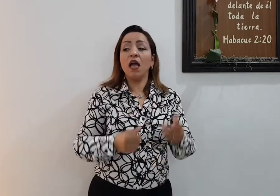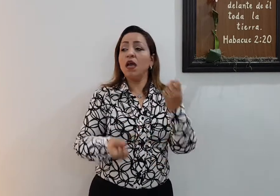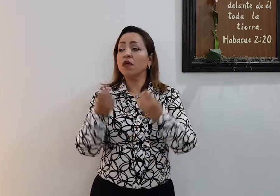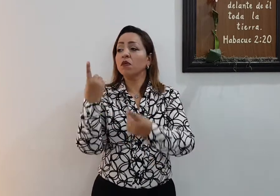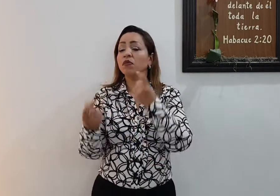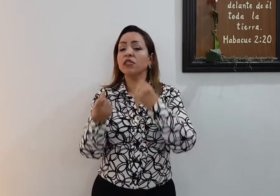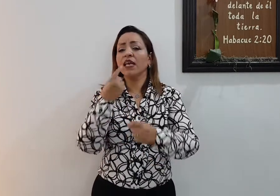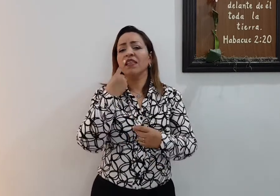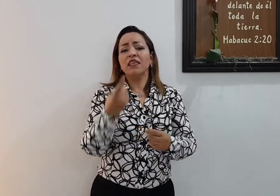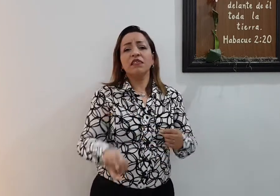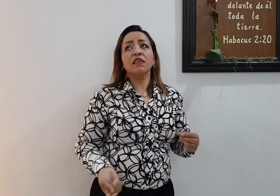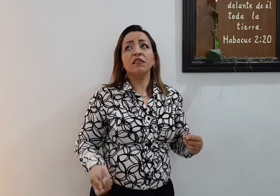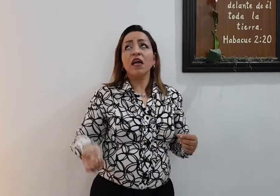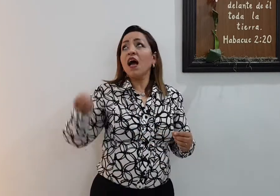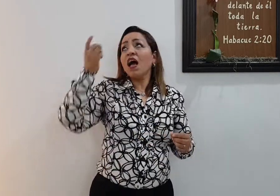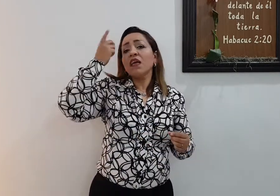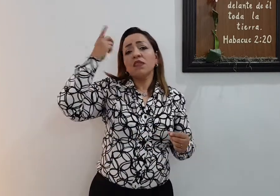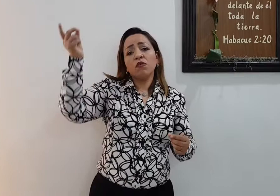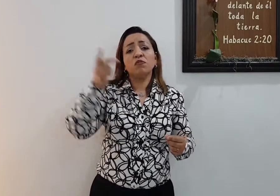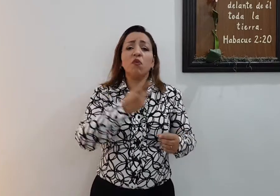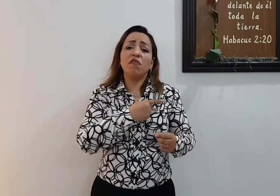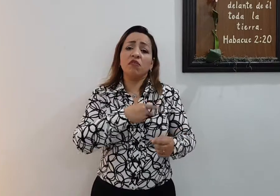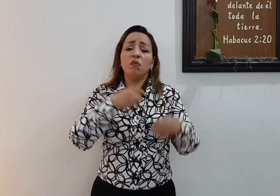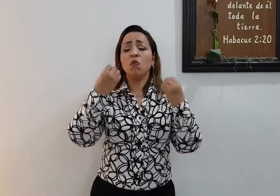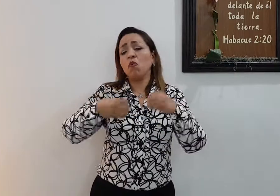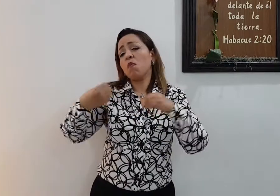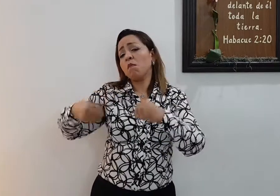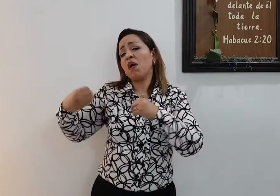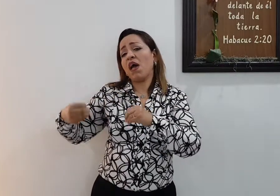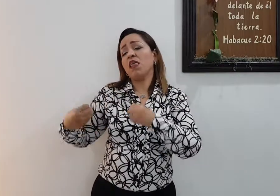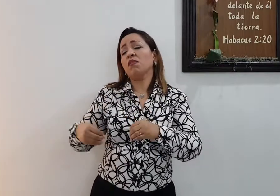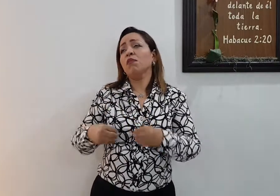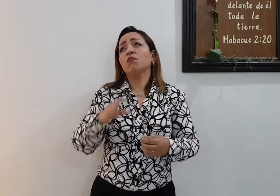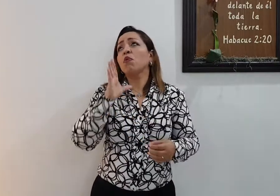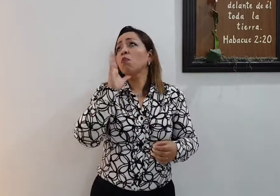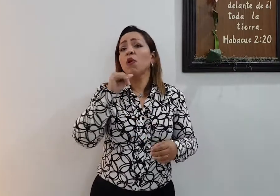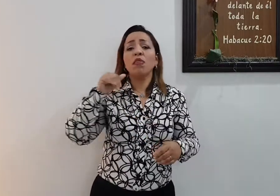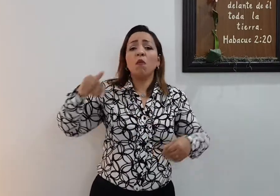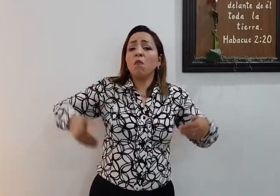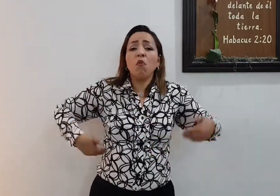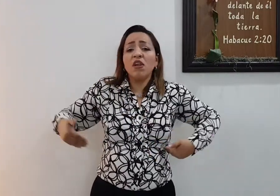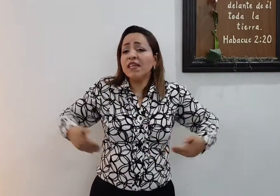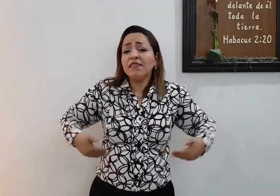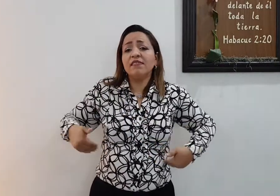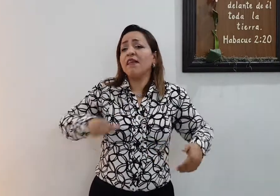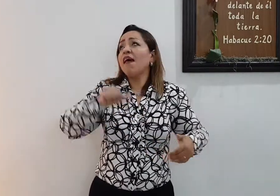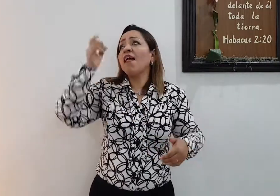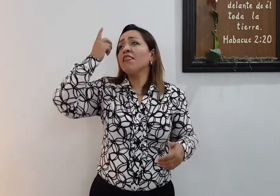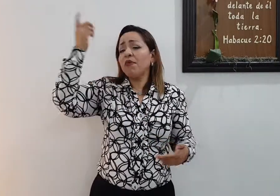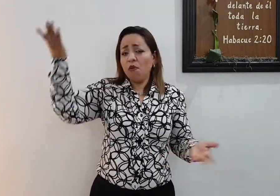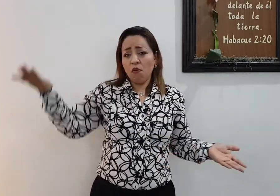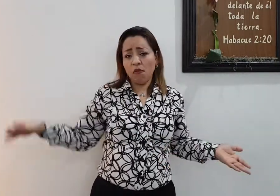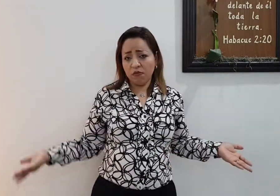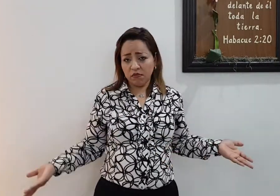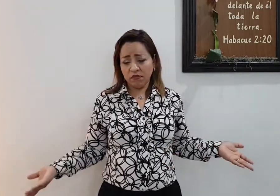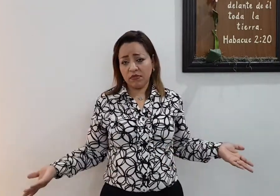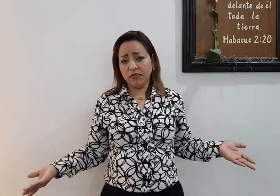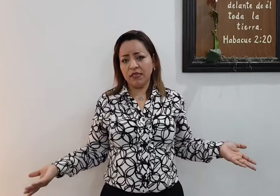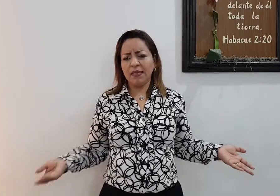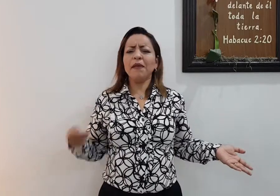a Dios? Está tan ocupado con otras cosas. ¿Y usted cree que Dios no puede, hermano? Cuando las naciones más poderosas le son como una